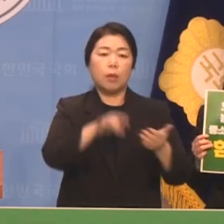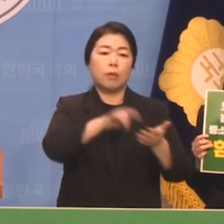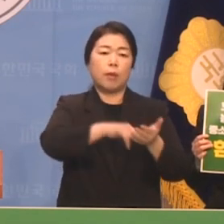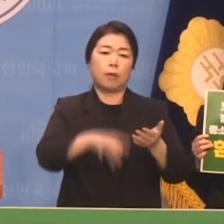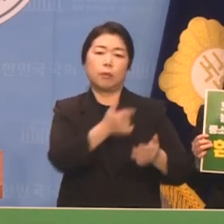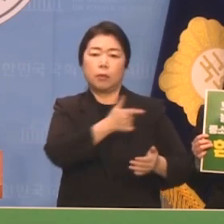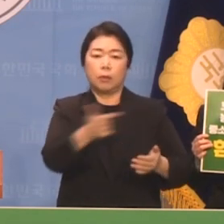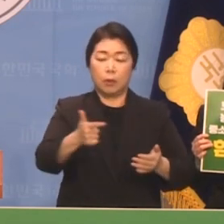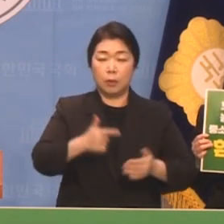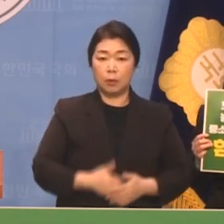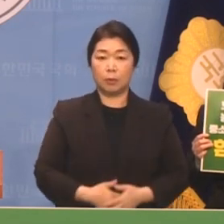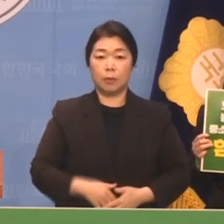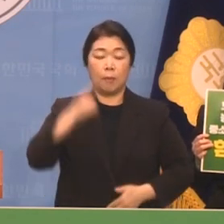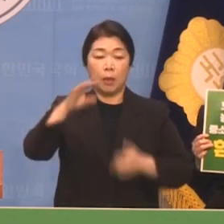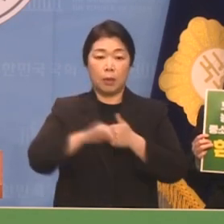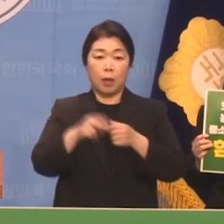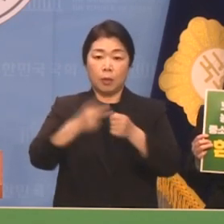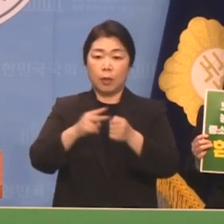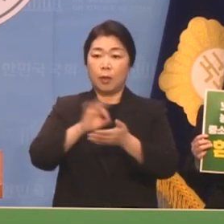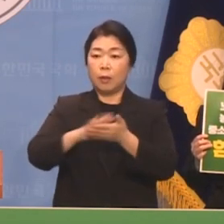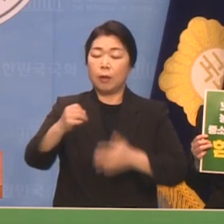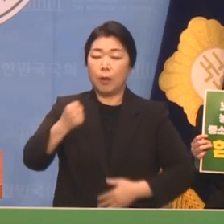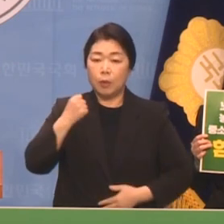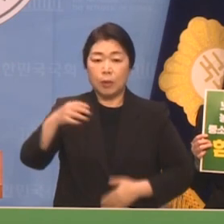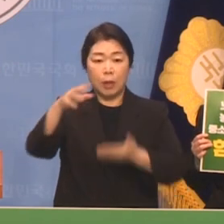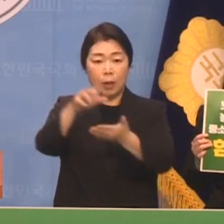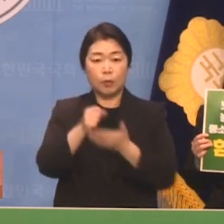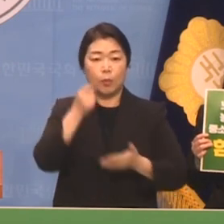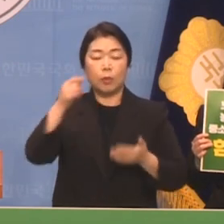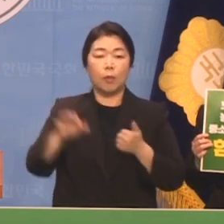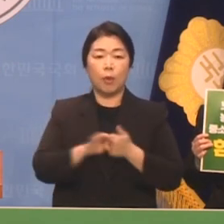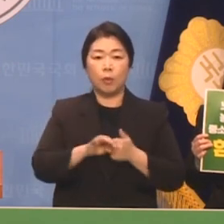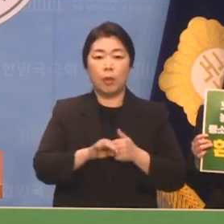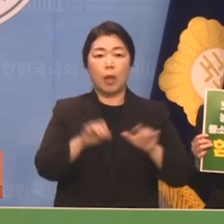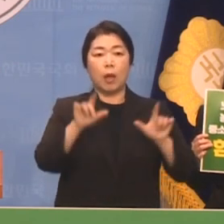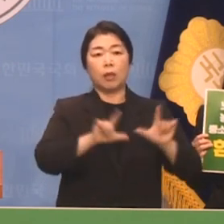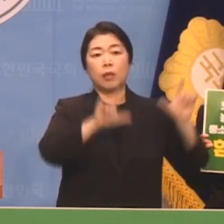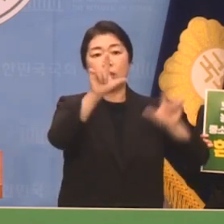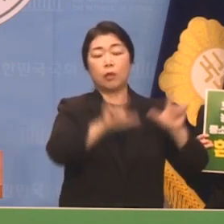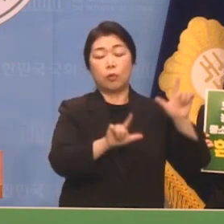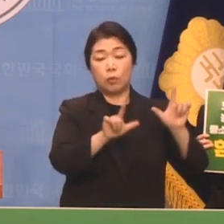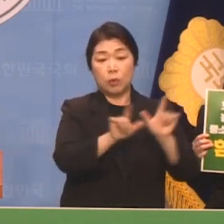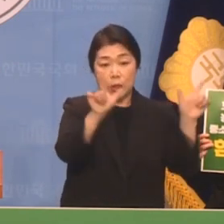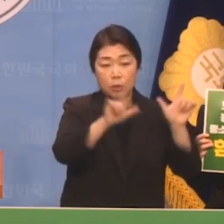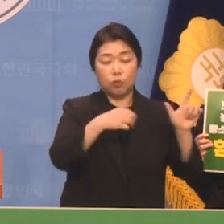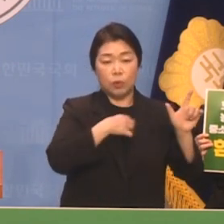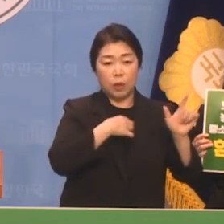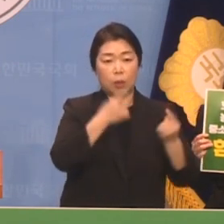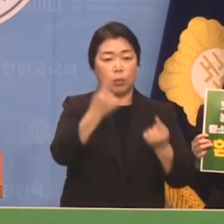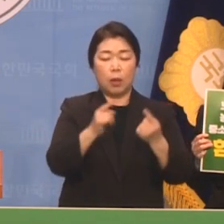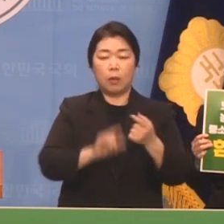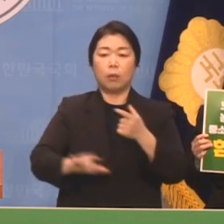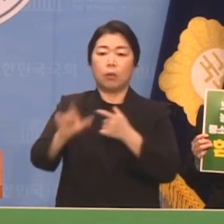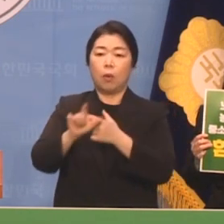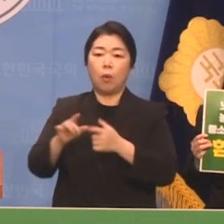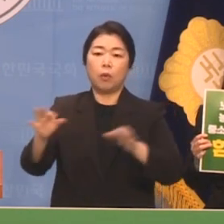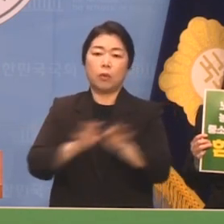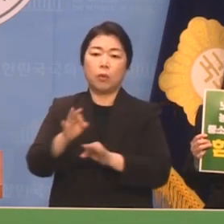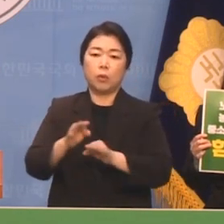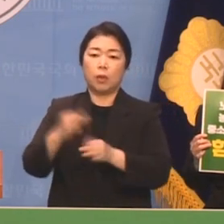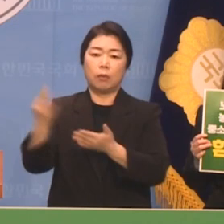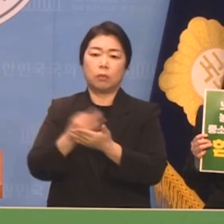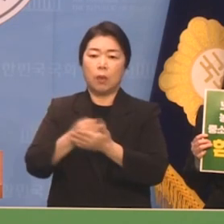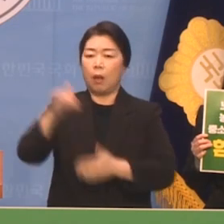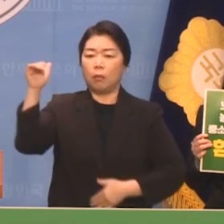확보하지 못하면 기후위기 이전의 경제위기가 먼저 찾아오게 될 것입니다. 이는 세계 시장의 흐름에 대응하는